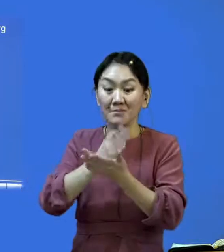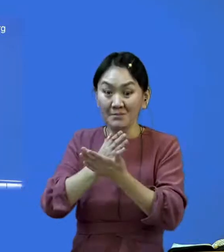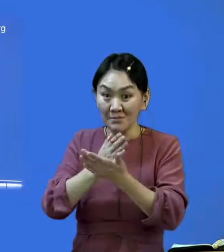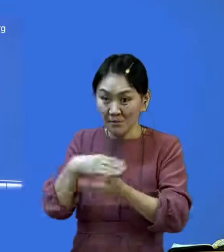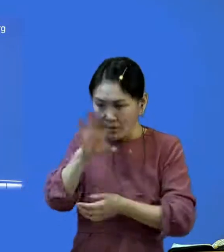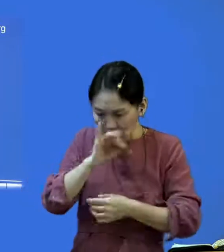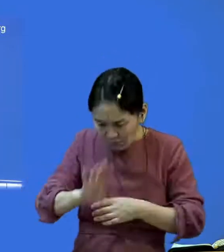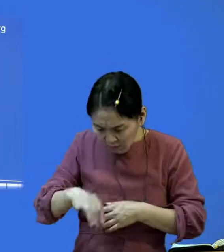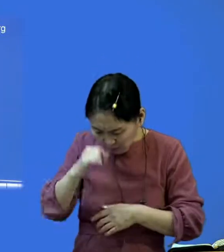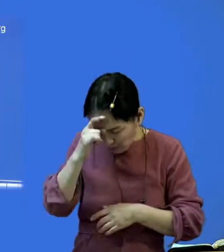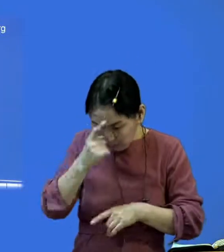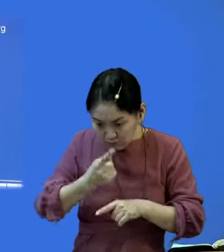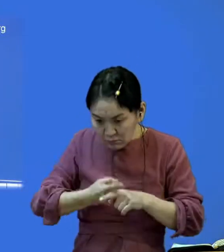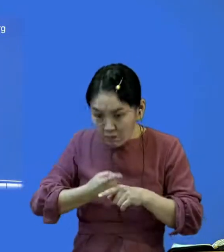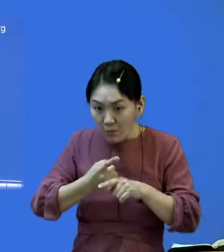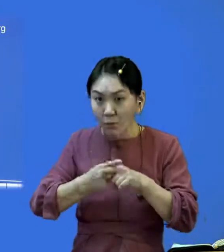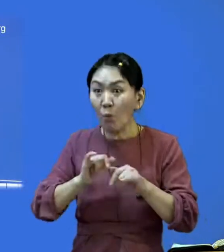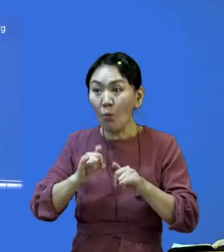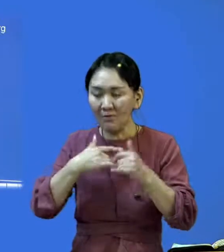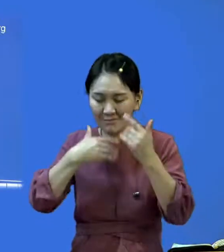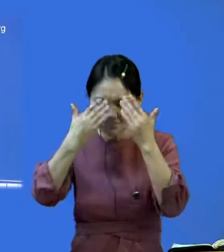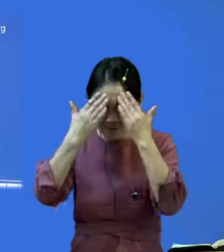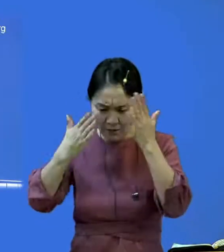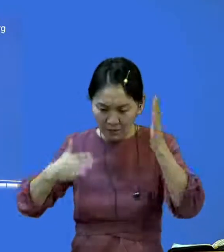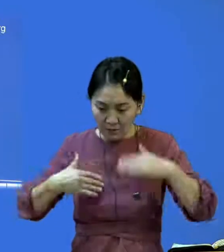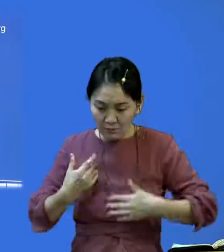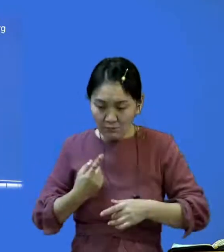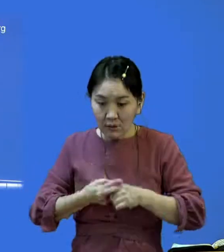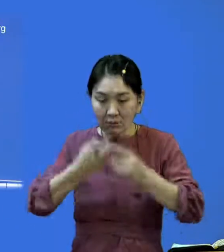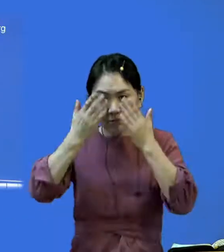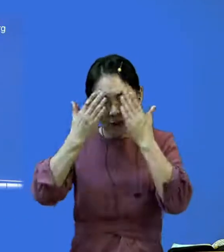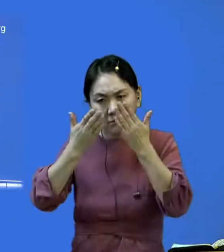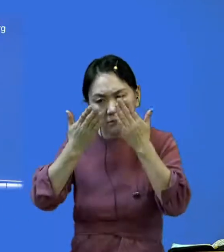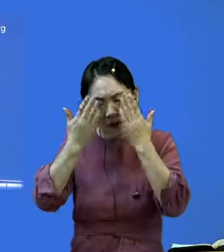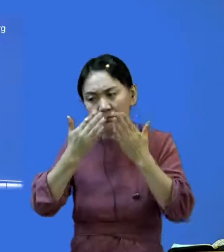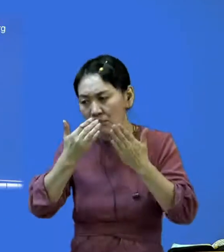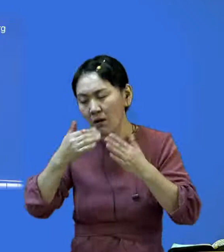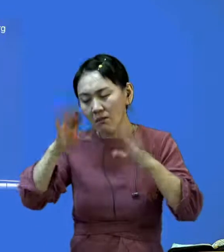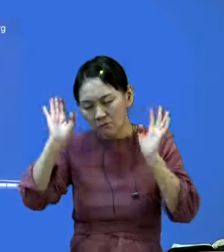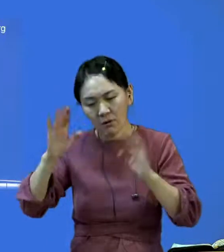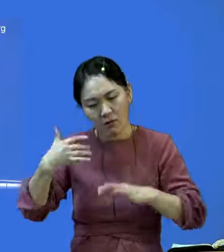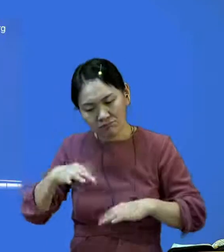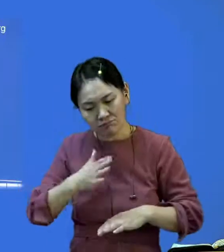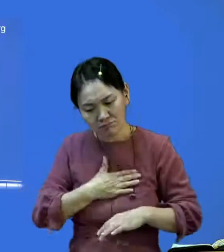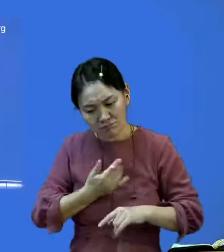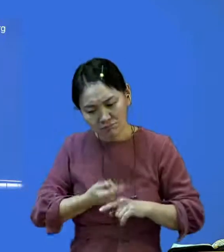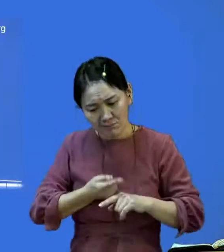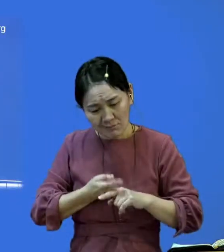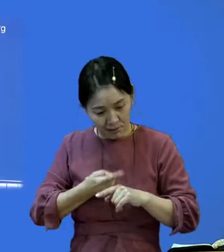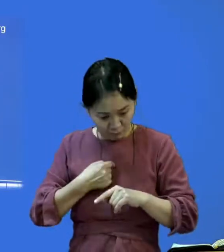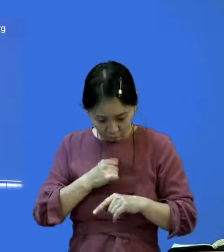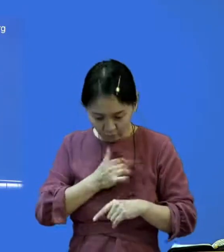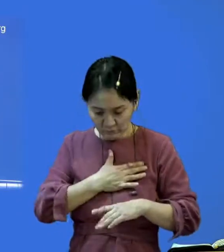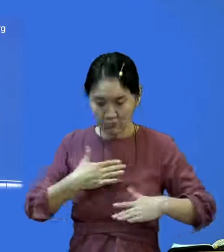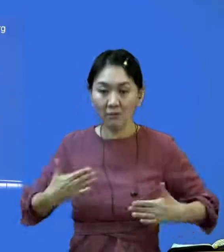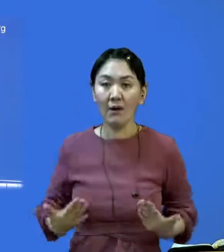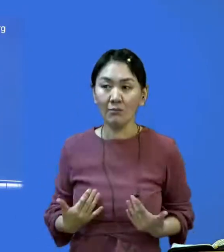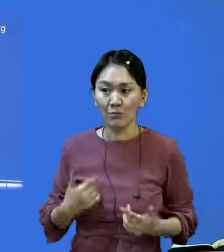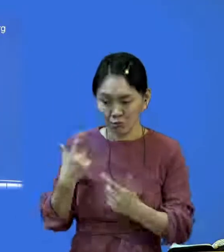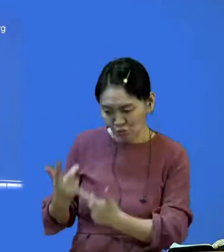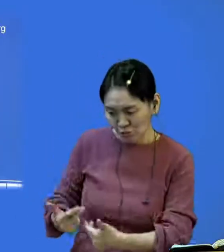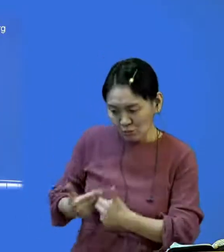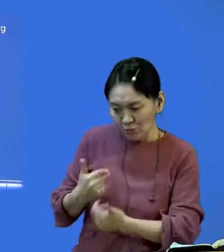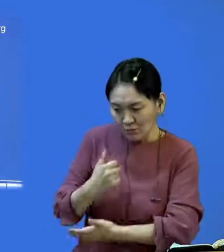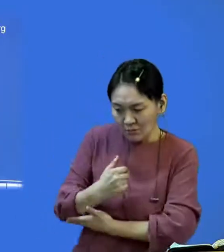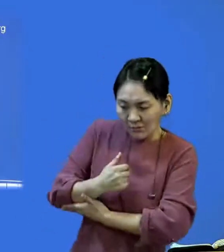ухаарч ойлгох чинээгээр бид бүхний талархал баяр хөөр бэлхэм дүүрч энэ нь бид бүхний итгэлийн амьдралын хөдөлгөх